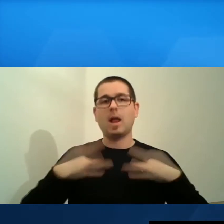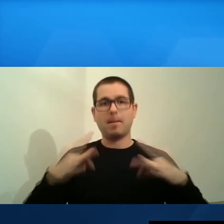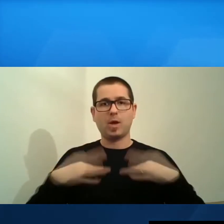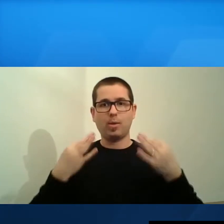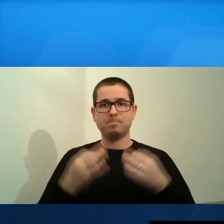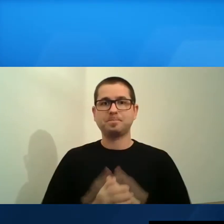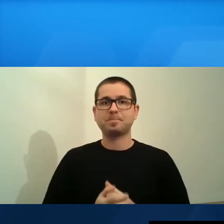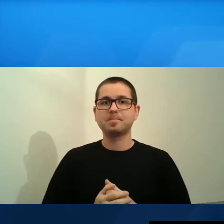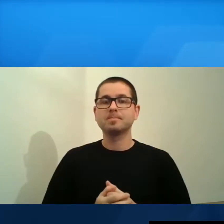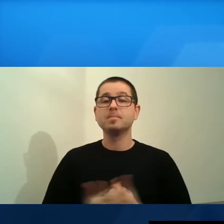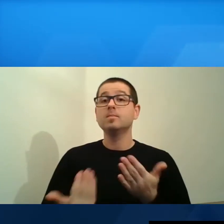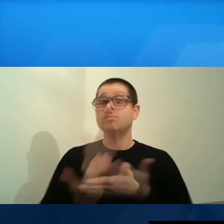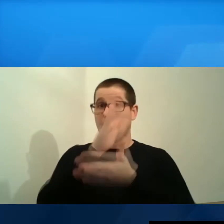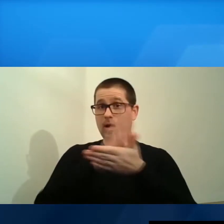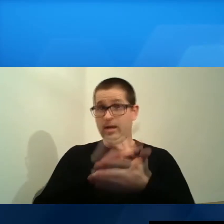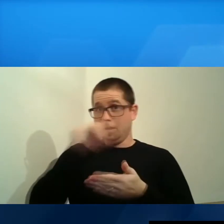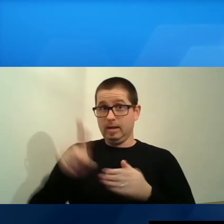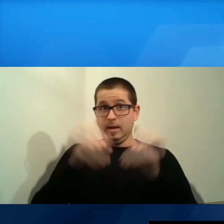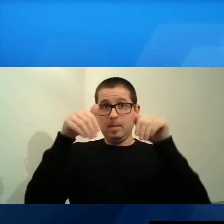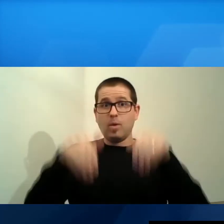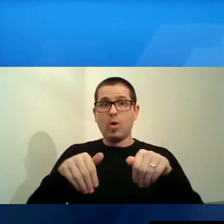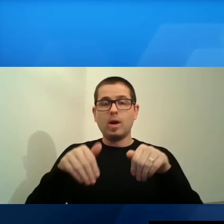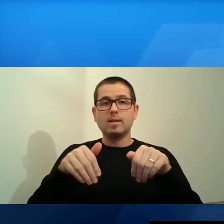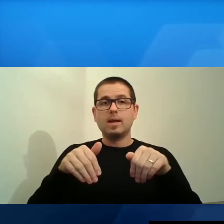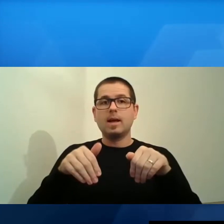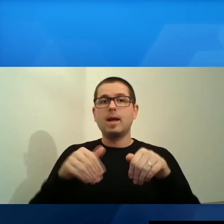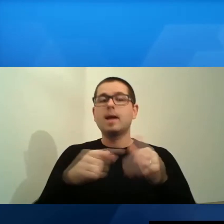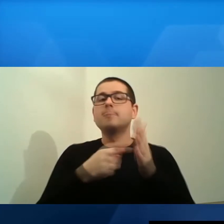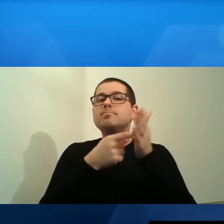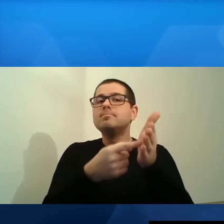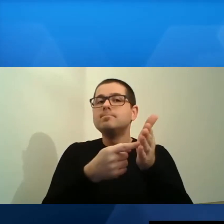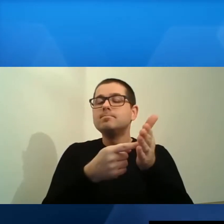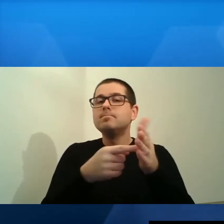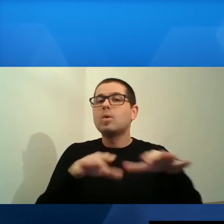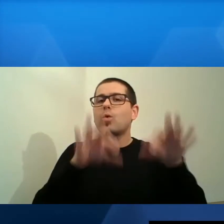Torej, za začetek morate definirati, kje natančno imate vi